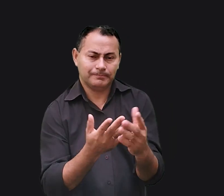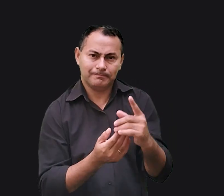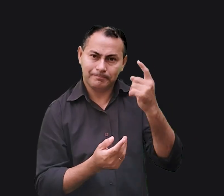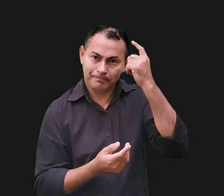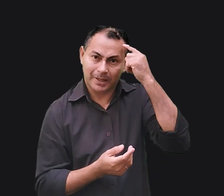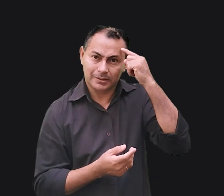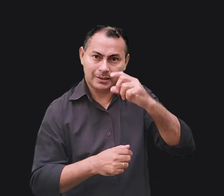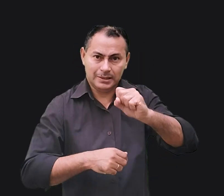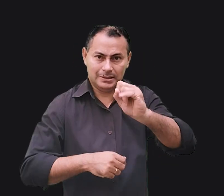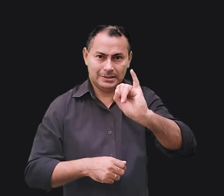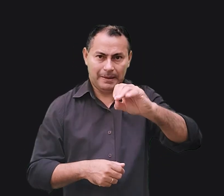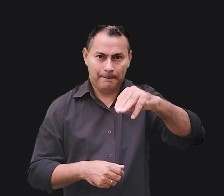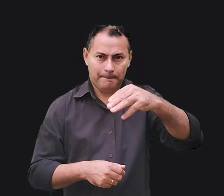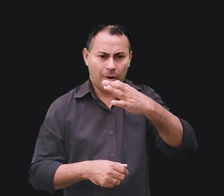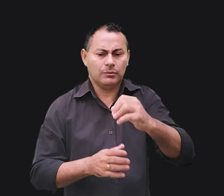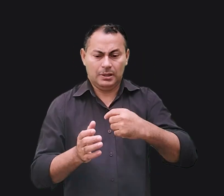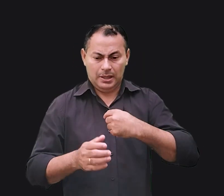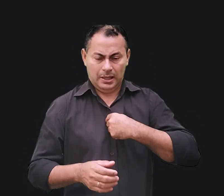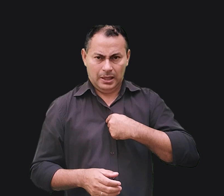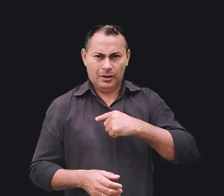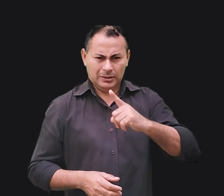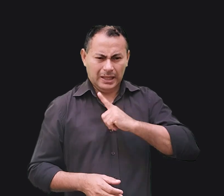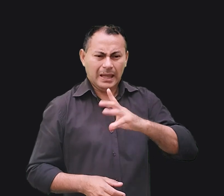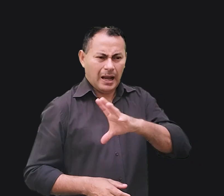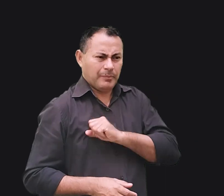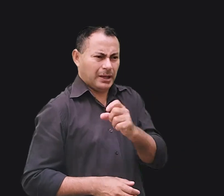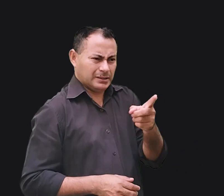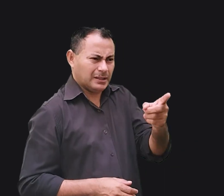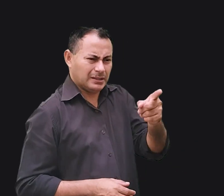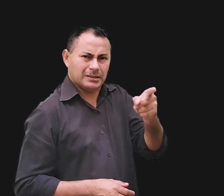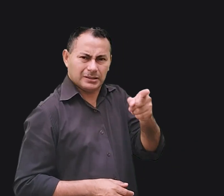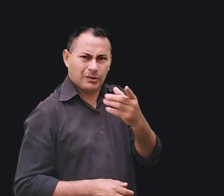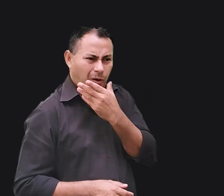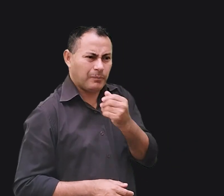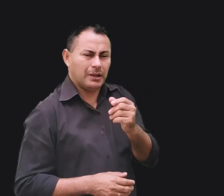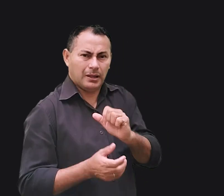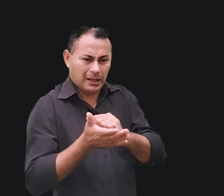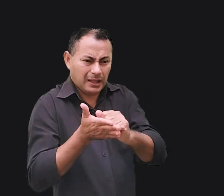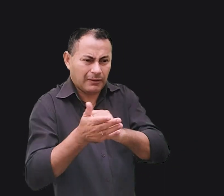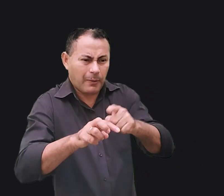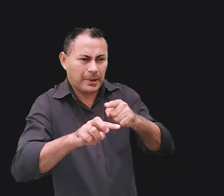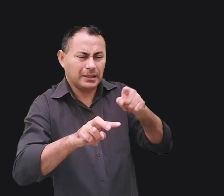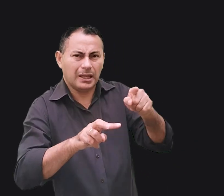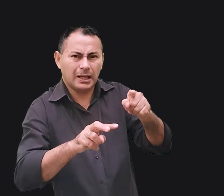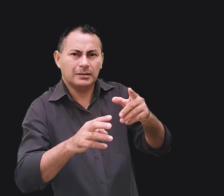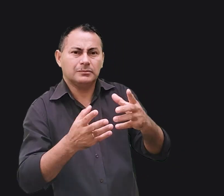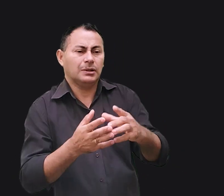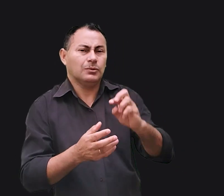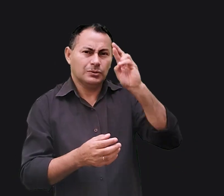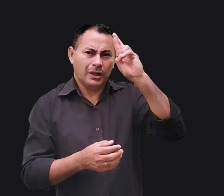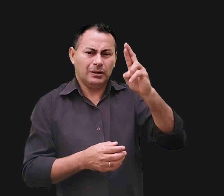Imagine Simão perguntando: eu ter que amar esse sujeito aí e lavar os pés dele? O Senhor deve estar